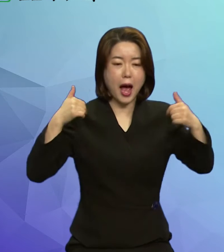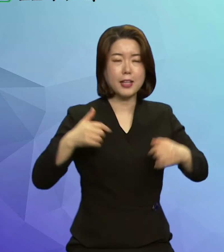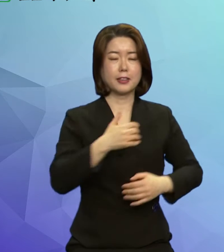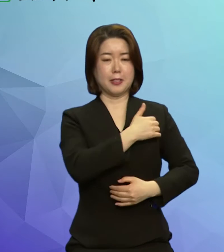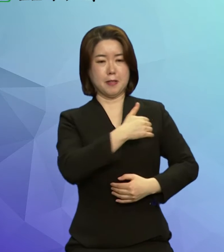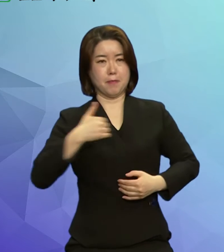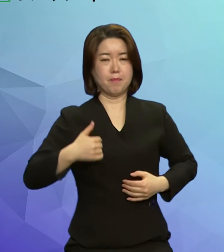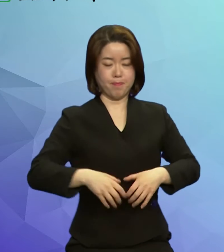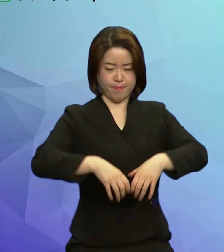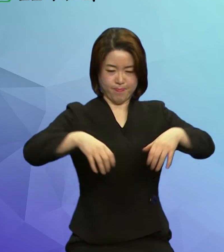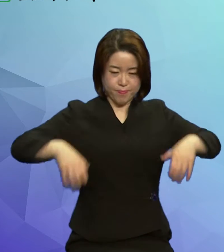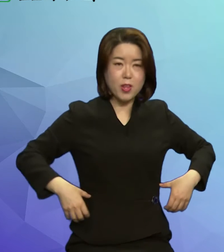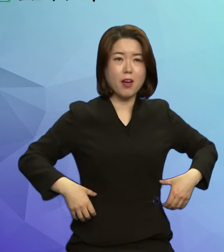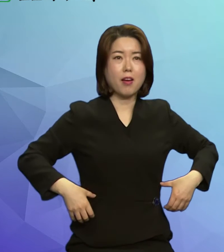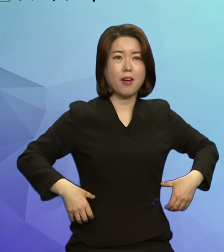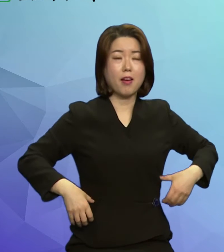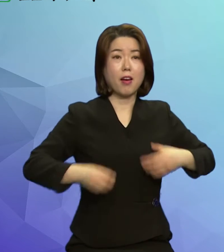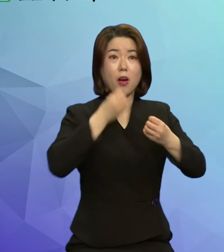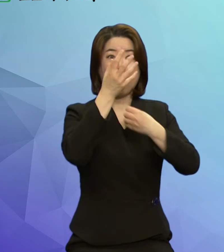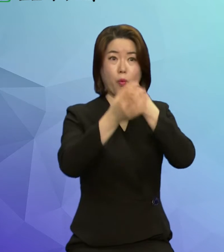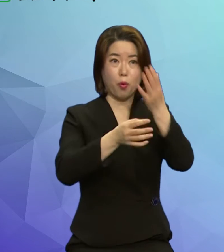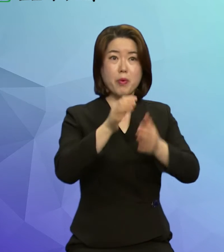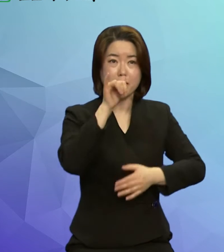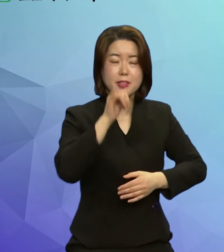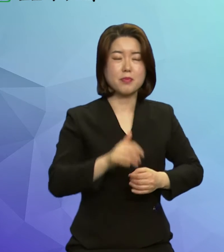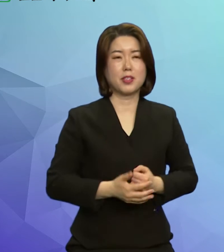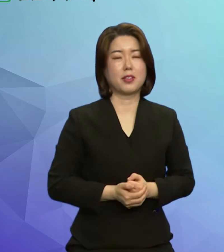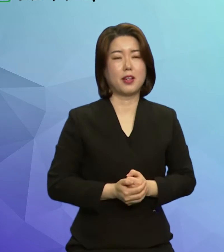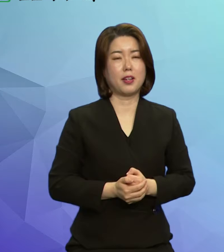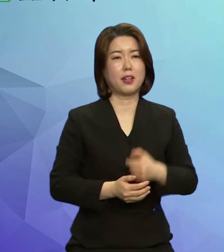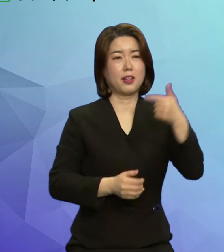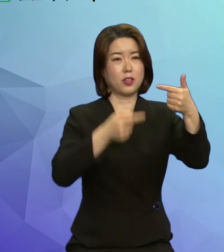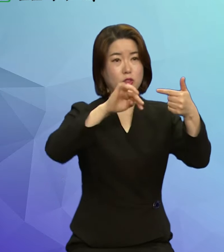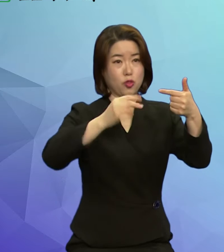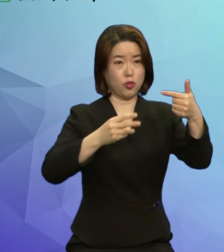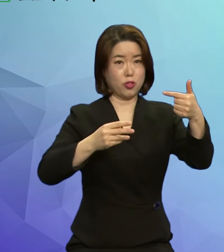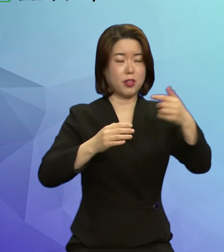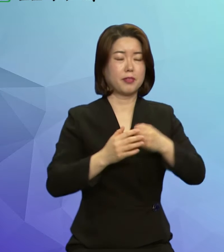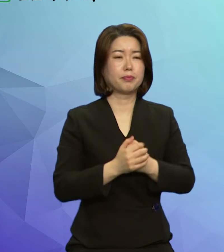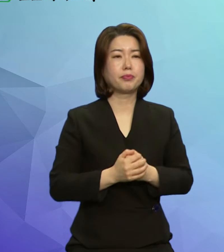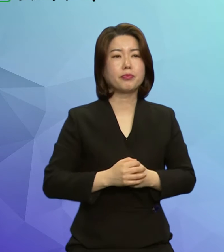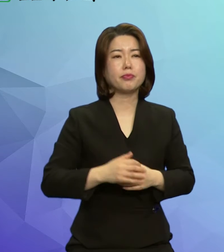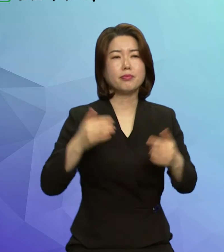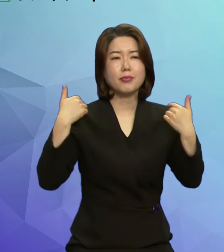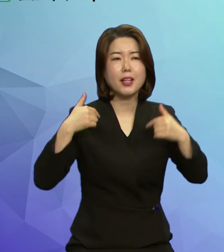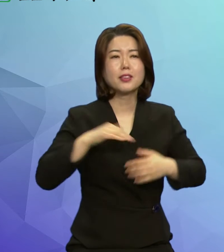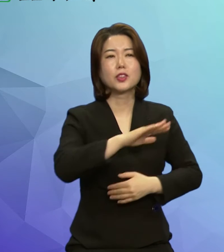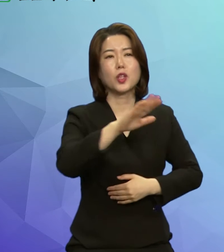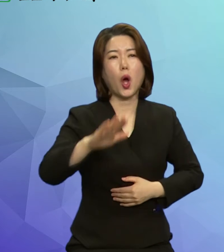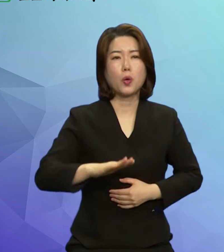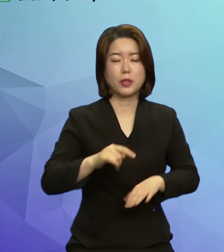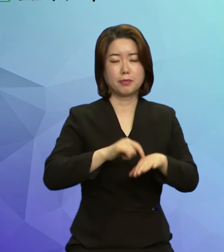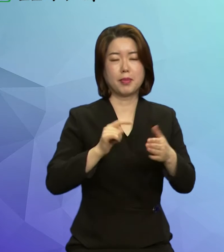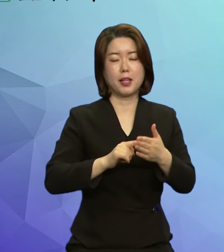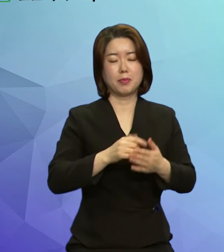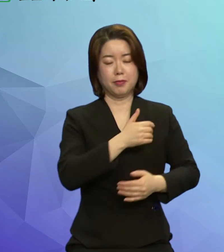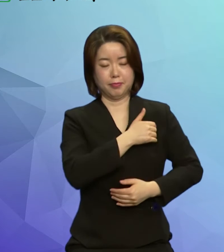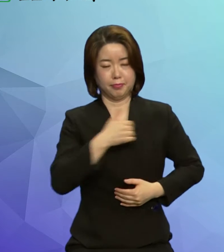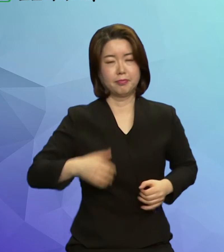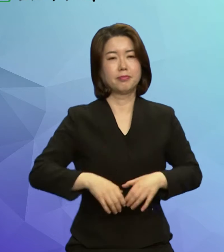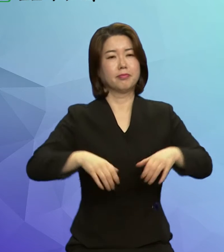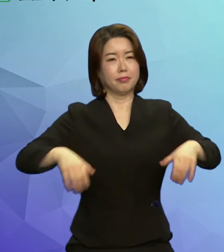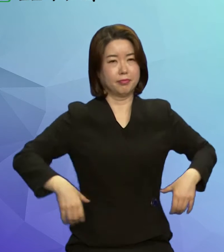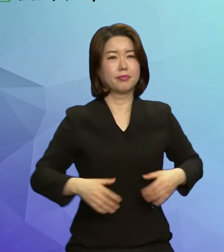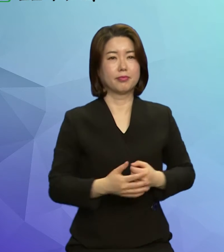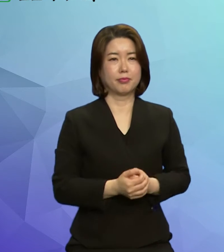당당하다고, 담대하다고 그렇게 고백했습니다. 6절에 그러므로 우리는 언제나 마음이 든든합니다.